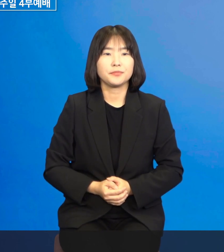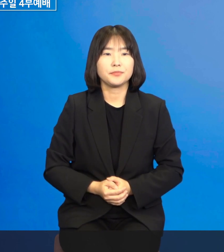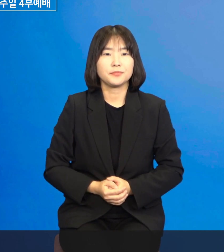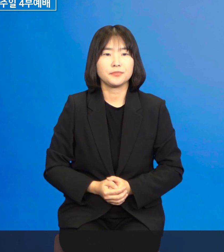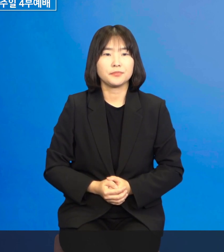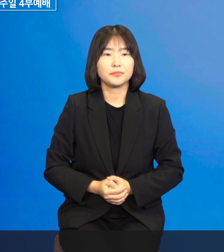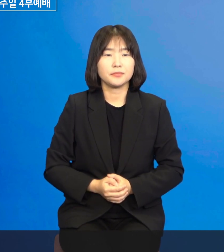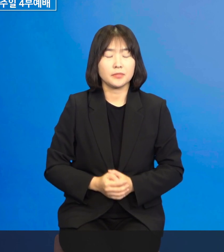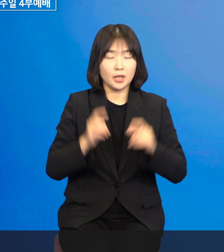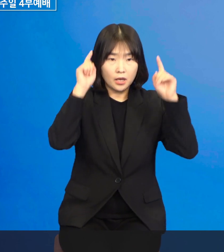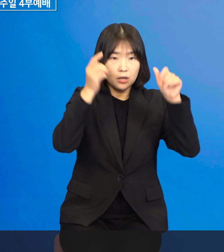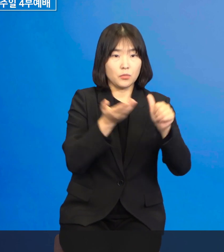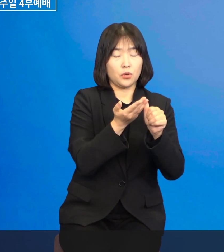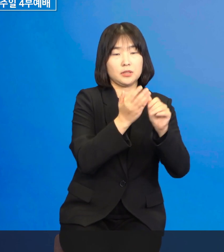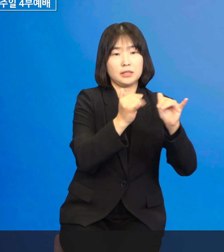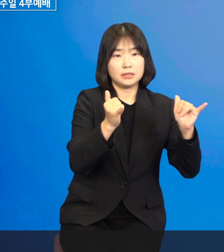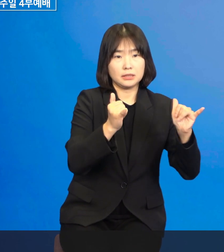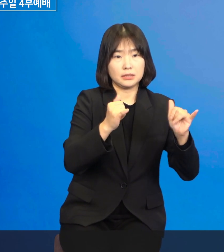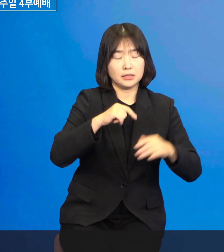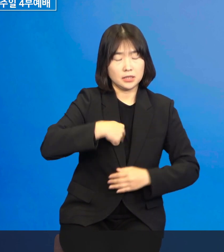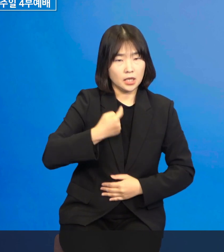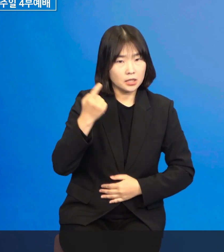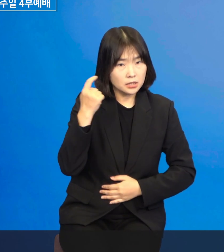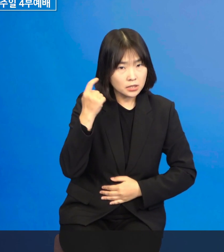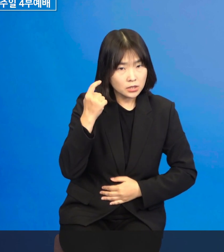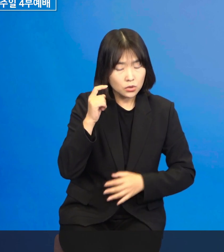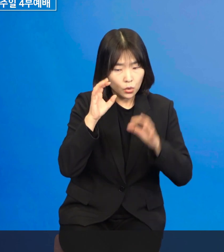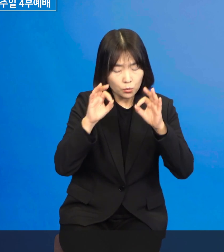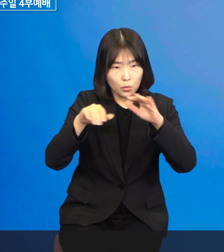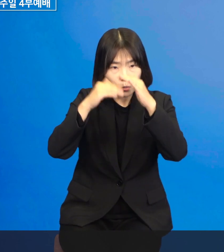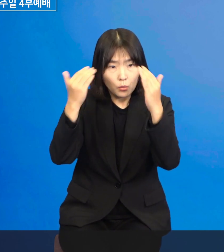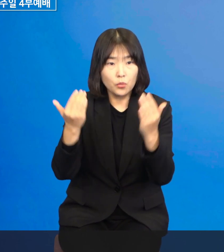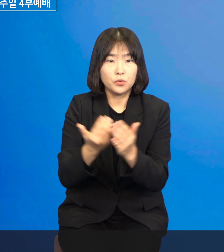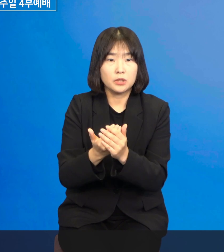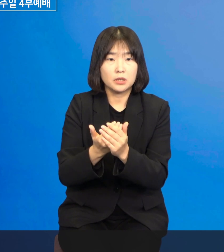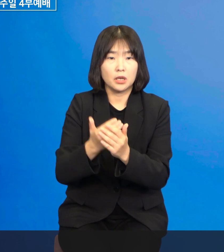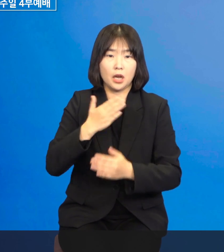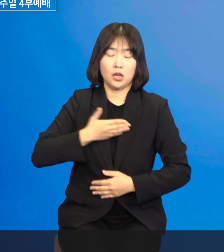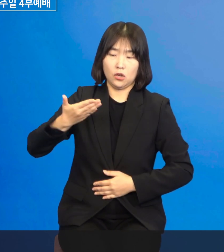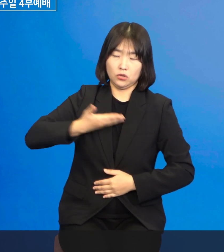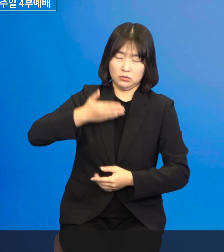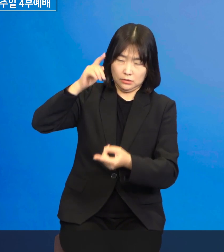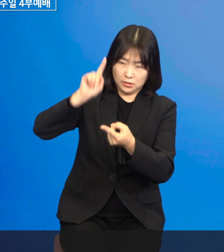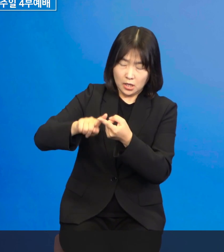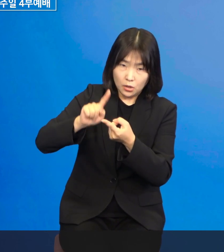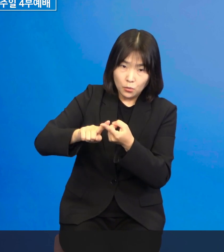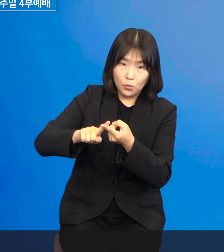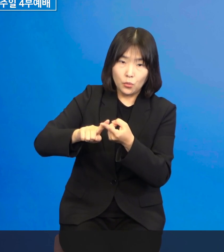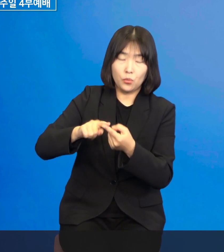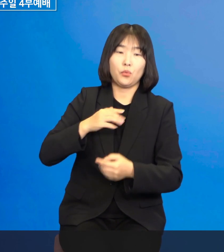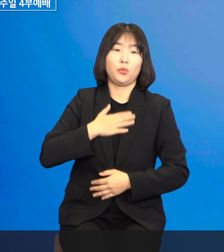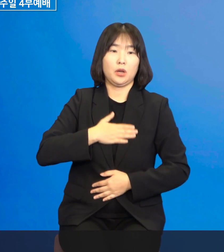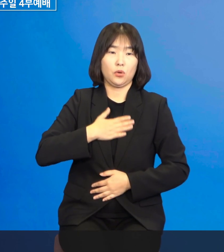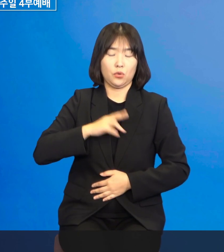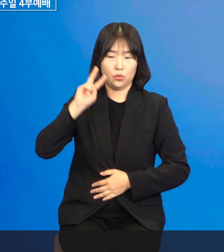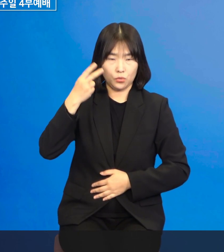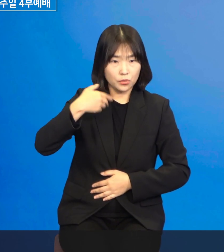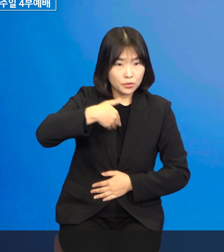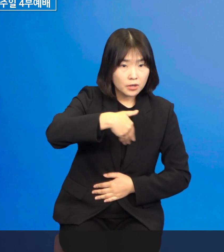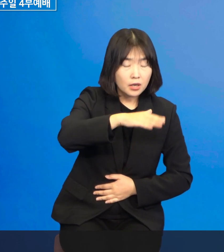되새겼다. 목자들은 자기들이 듣고 본 모든 일이 자기들에게 일러주신 그대로임을